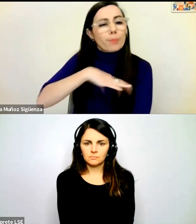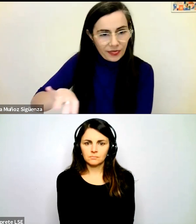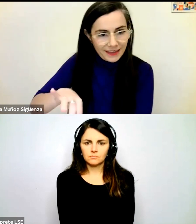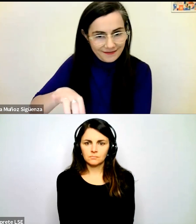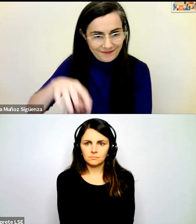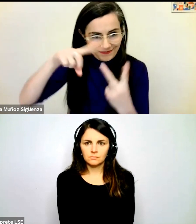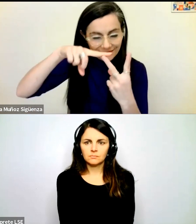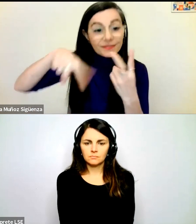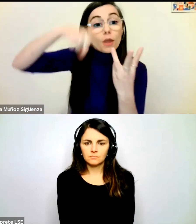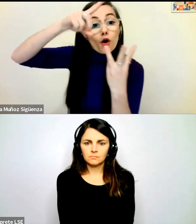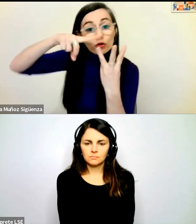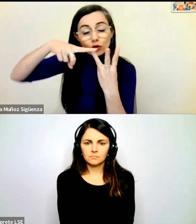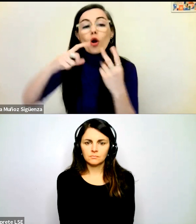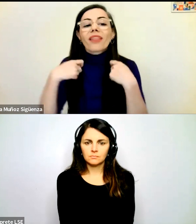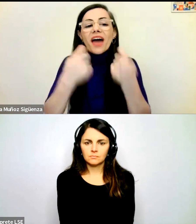se llama